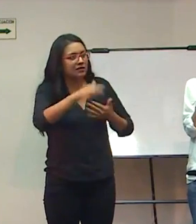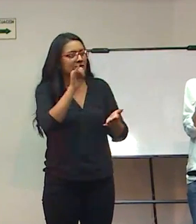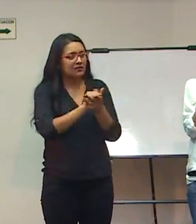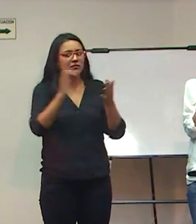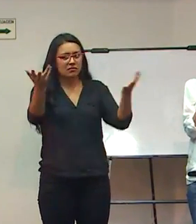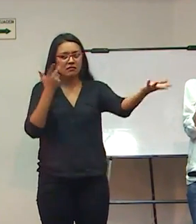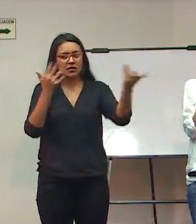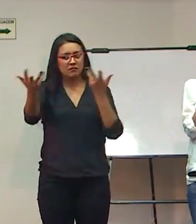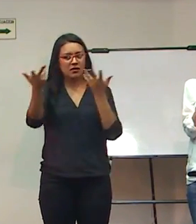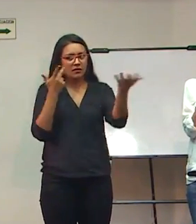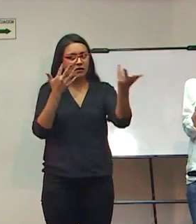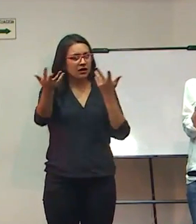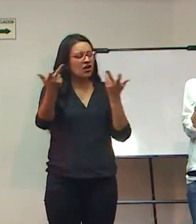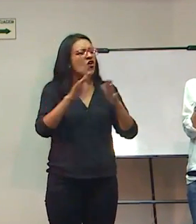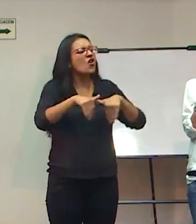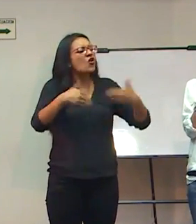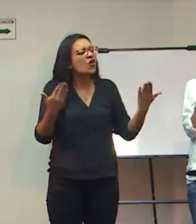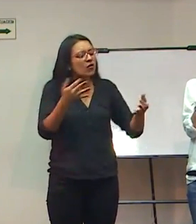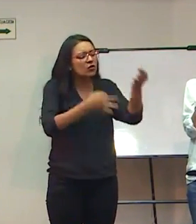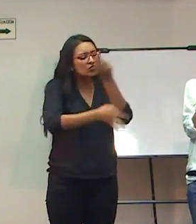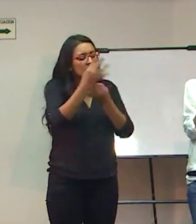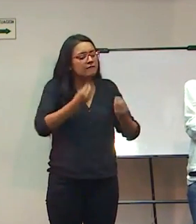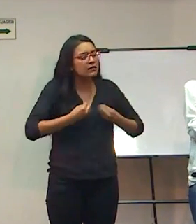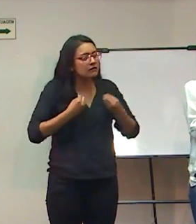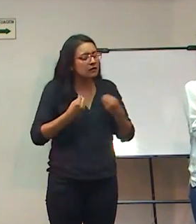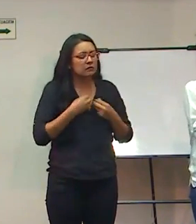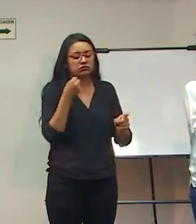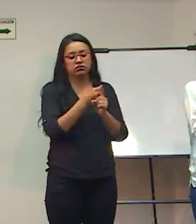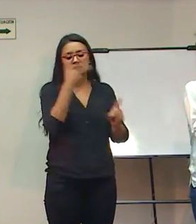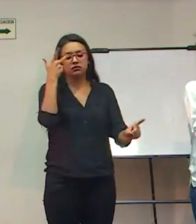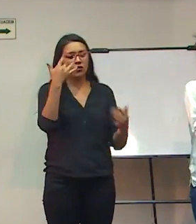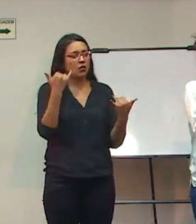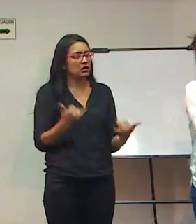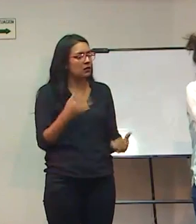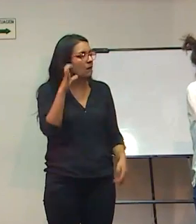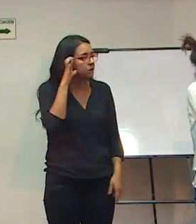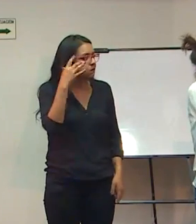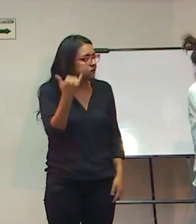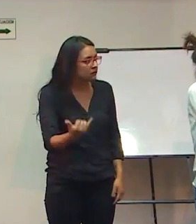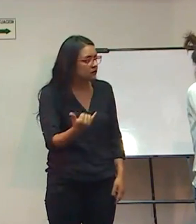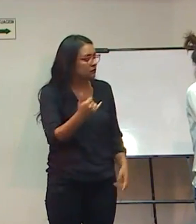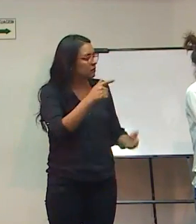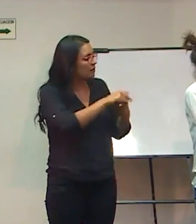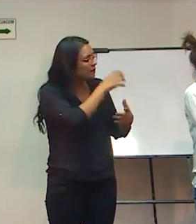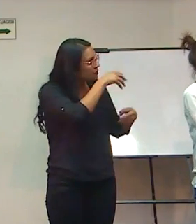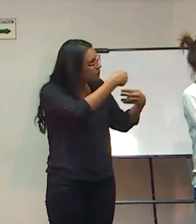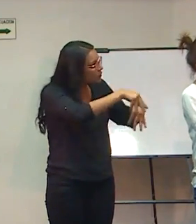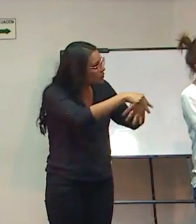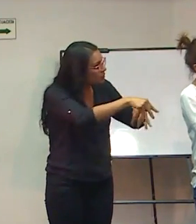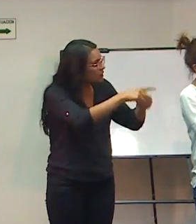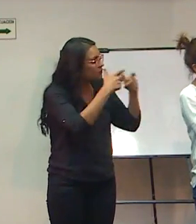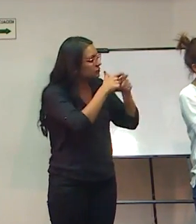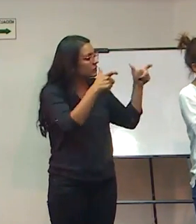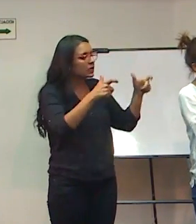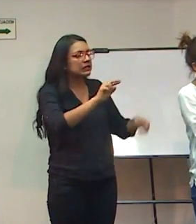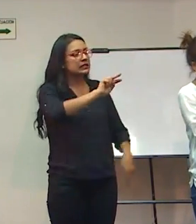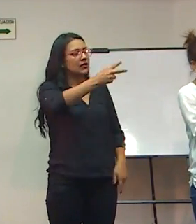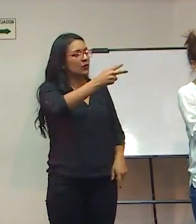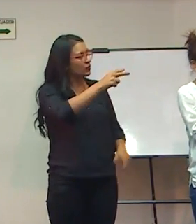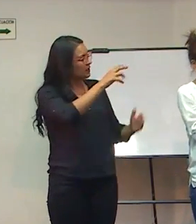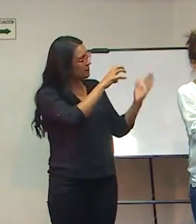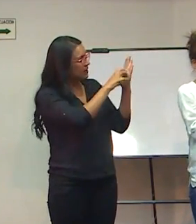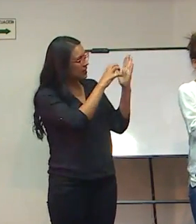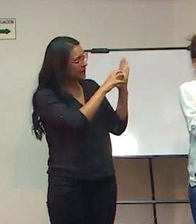gustaría escucharlos frente a cómo estamos viviendo un momento histórico como el actual, donde hay una marcha multitudinal, que es la segunda imagen